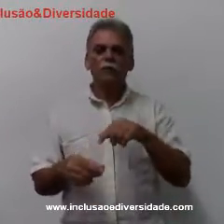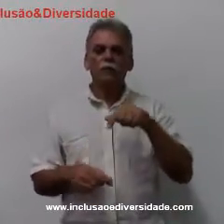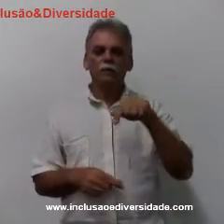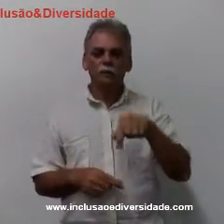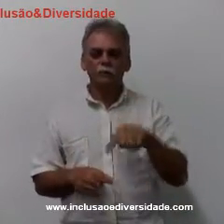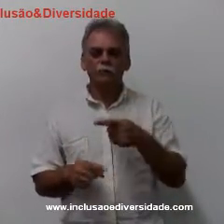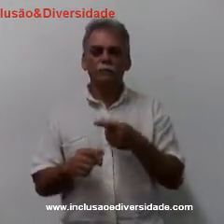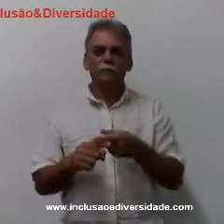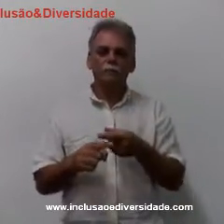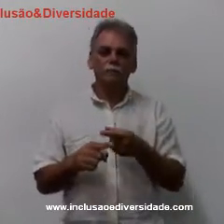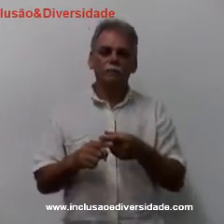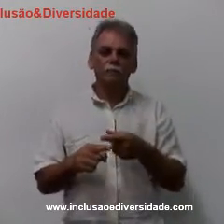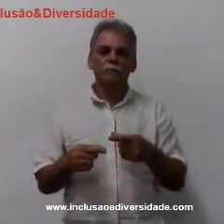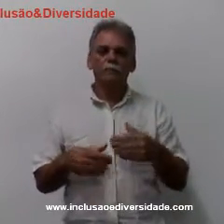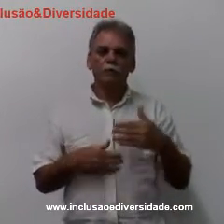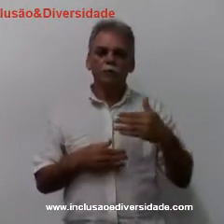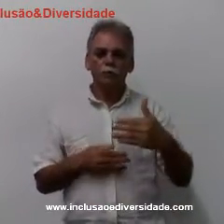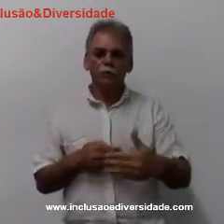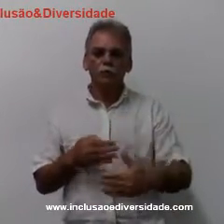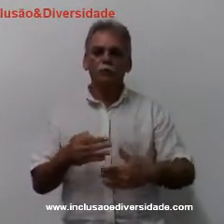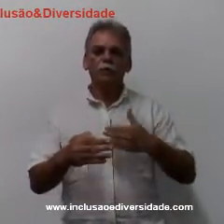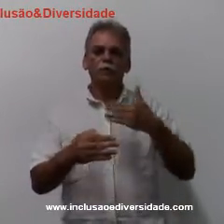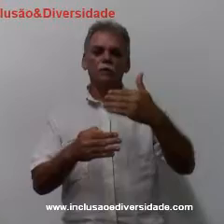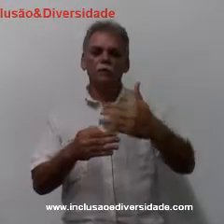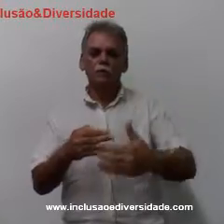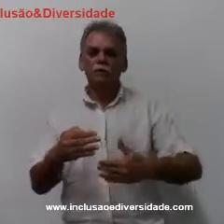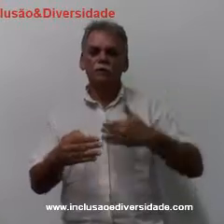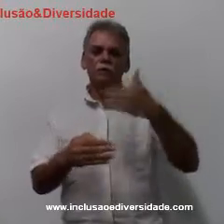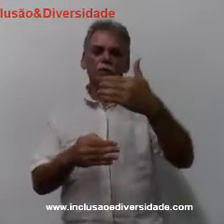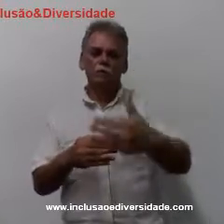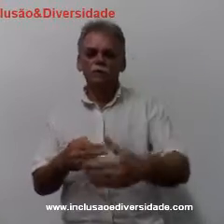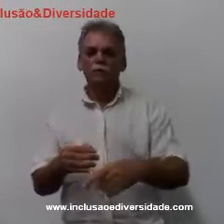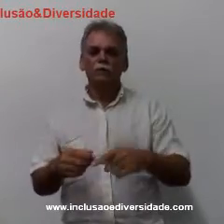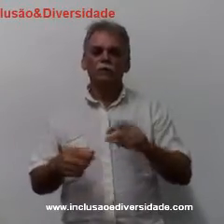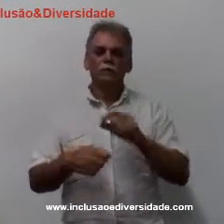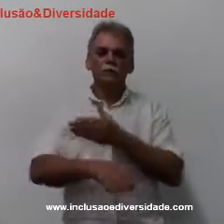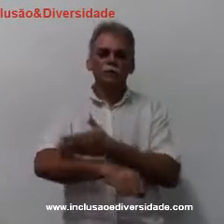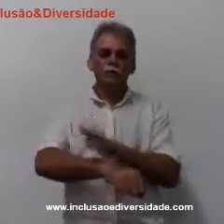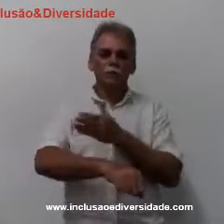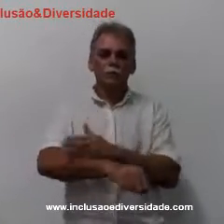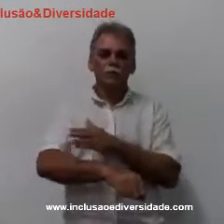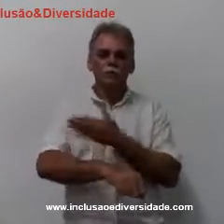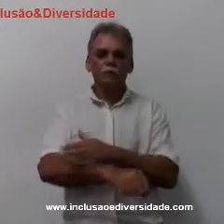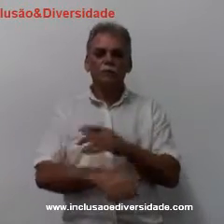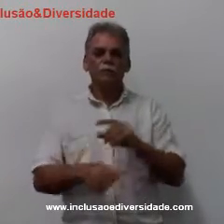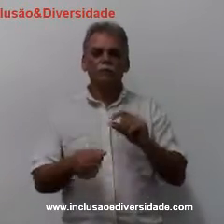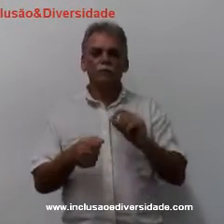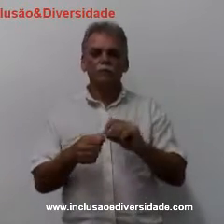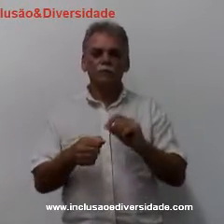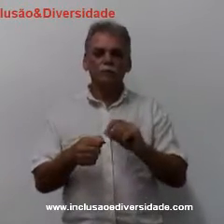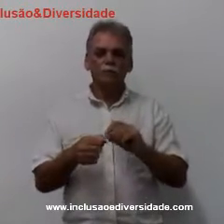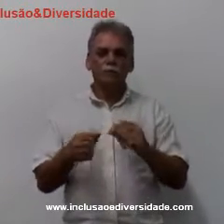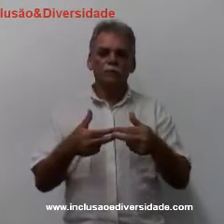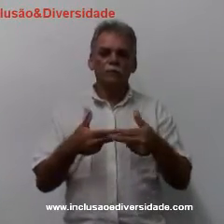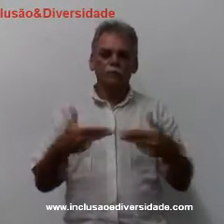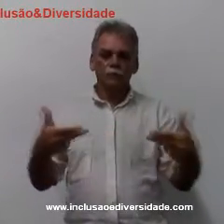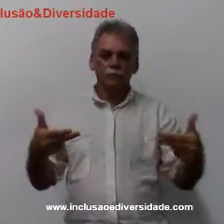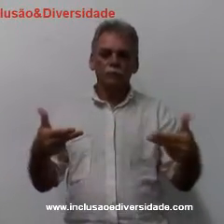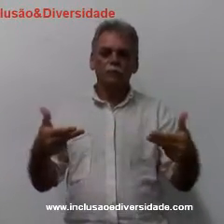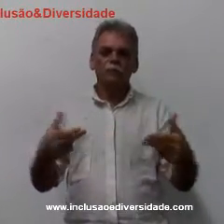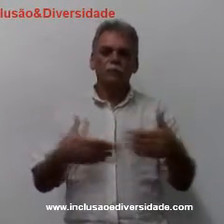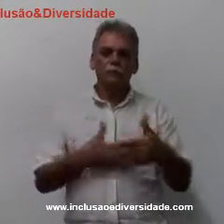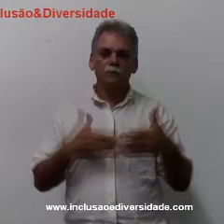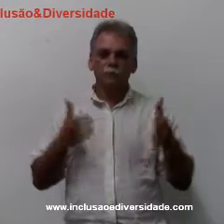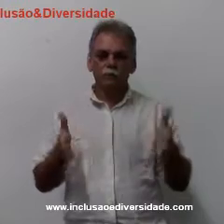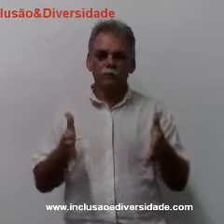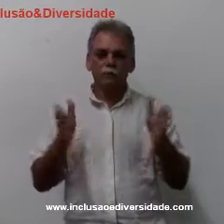votar também implica que durante o exercício, né, do uso